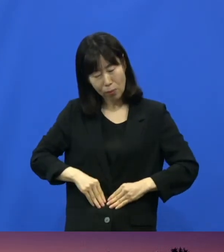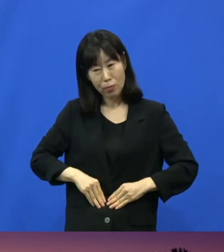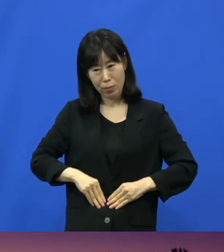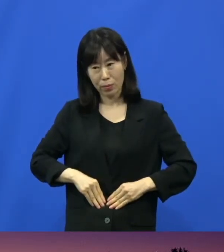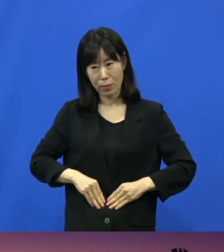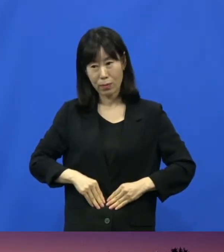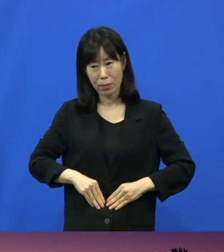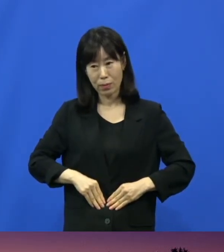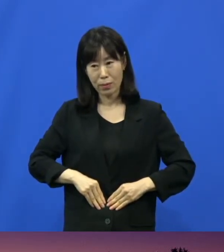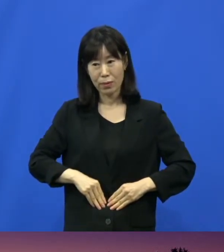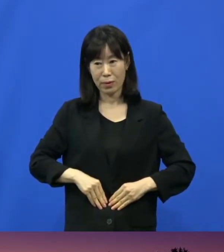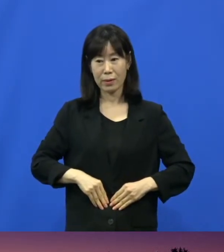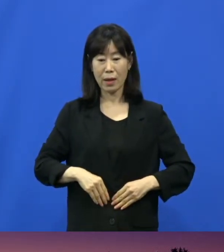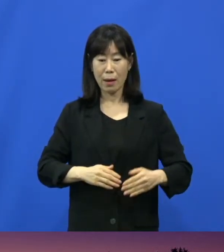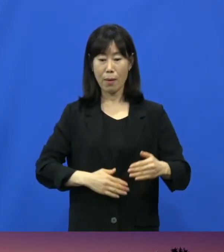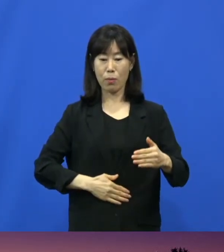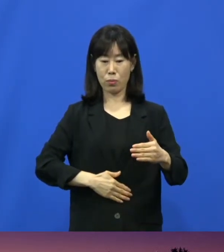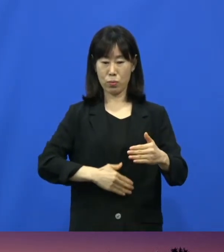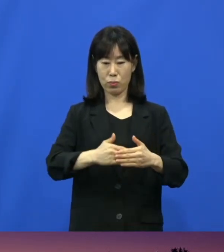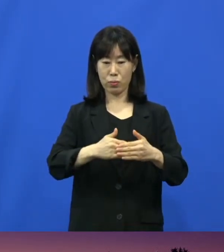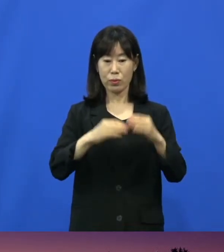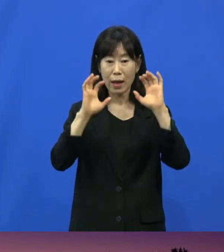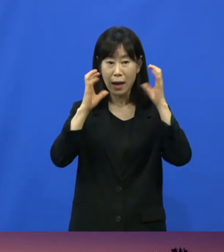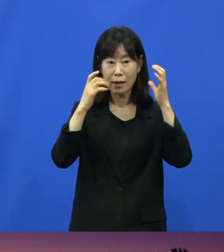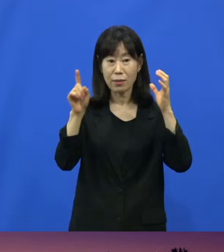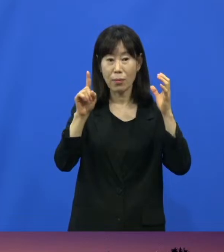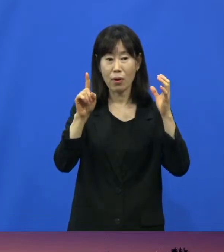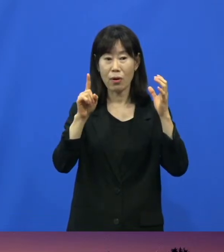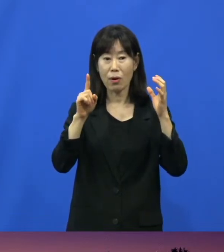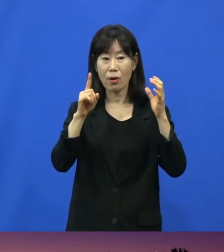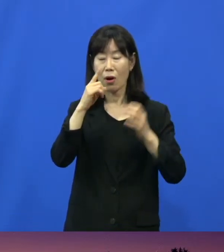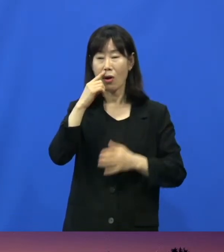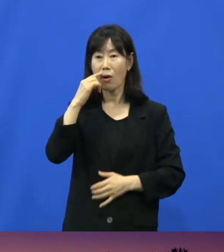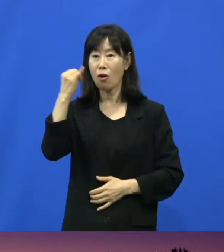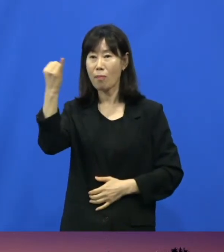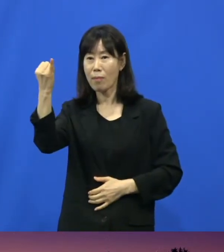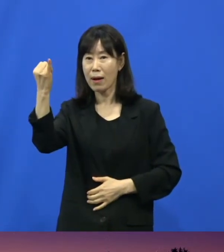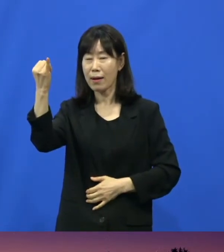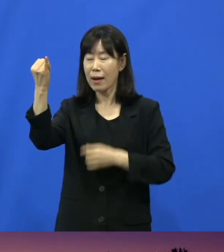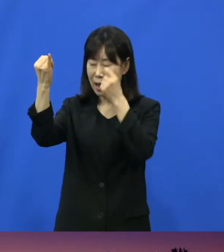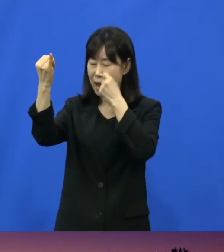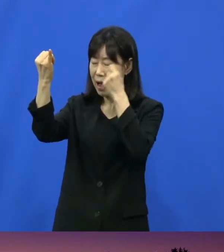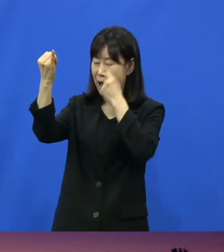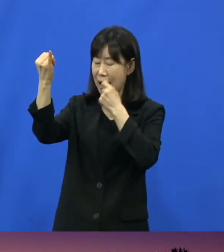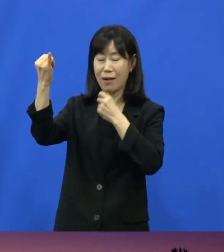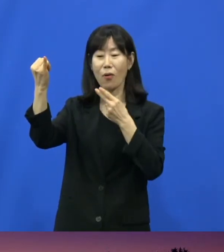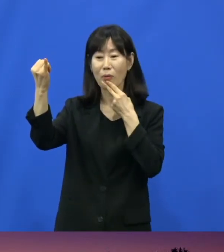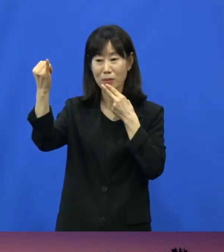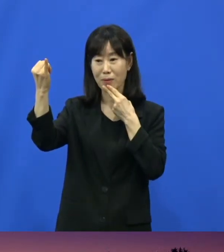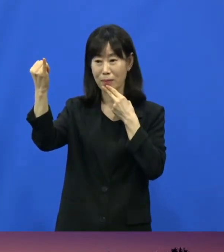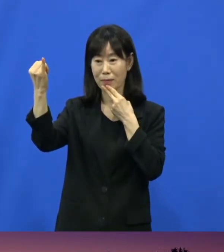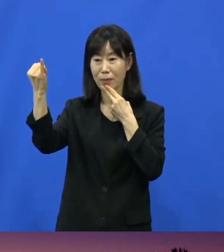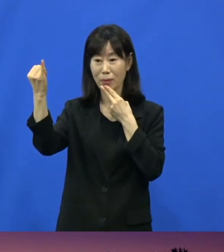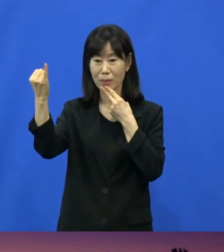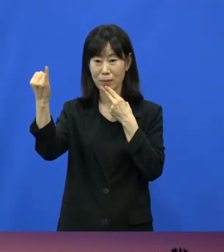충분히 엄마의 젖을 먹고 난 다음에 만족한 상태에 있는 아이는 전혀 달라요. 그림